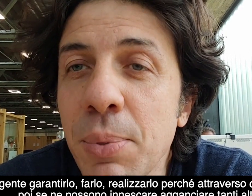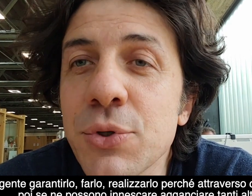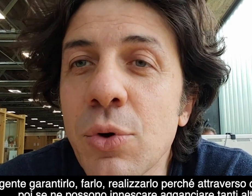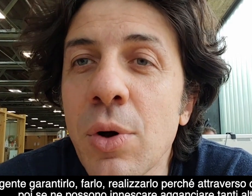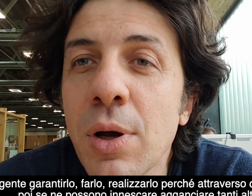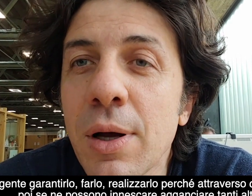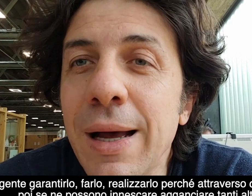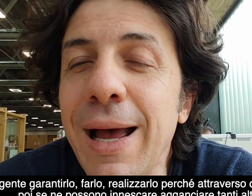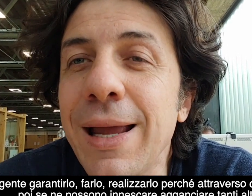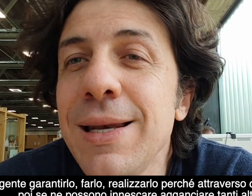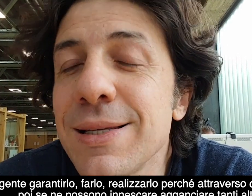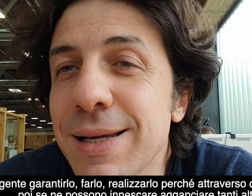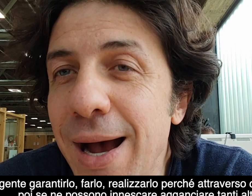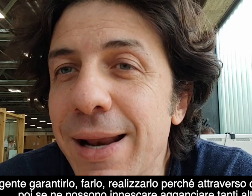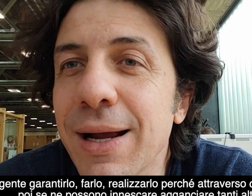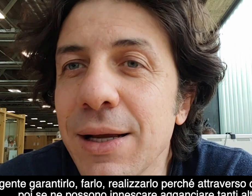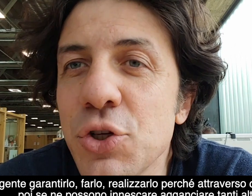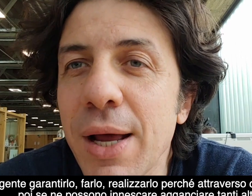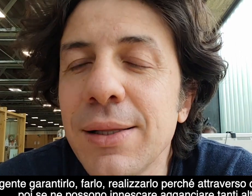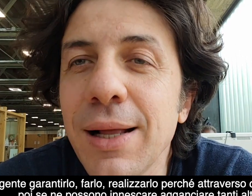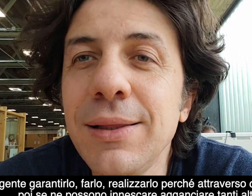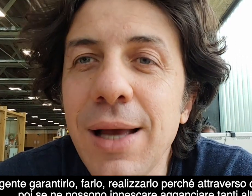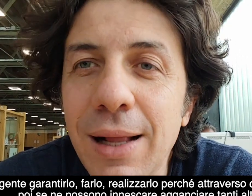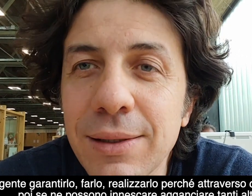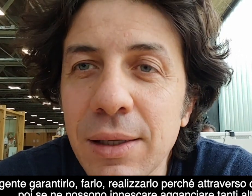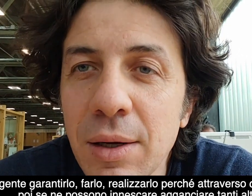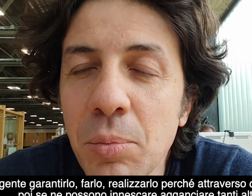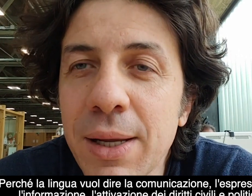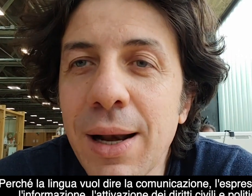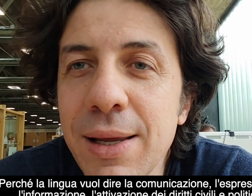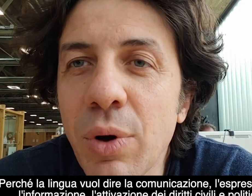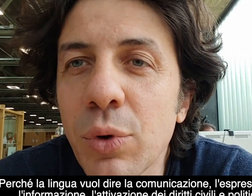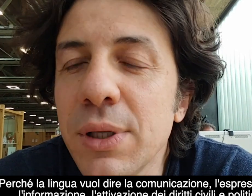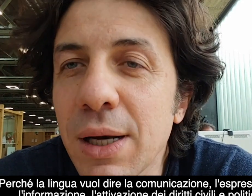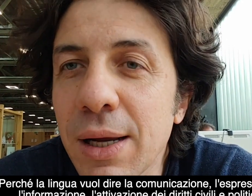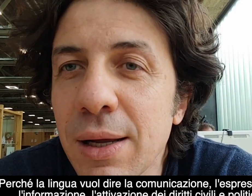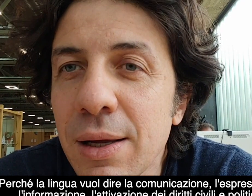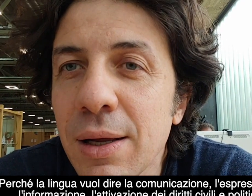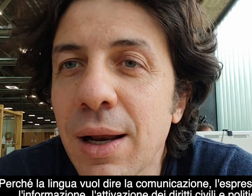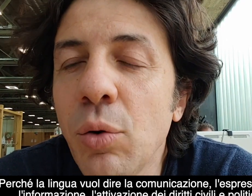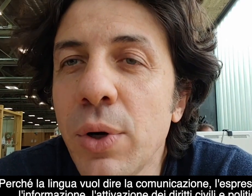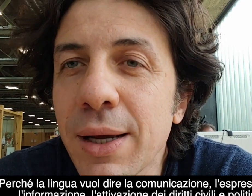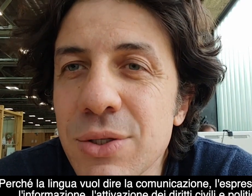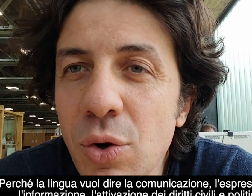possono innescare agganciare tanti altri perché la lingua vuol dire la comunicazione